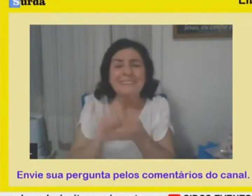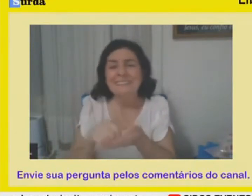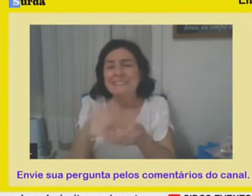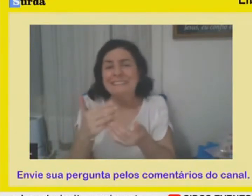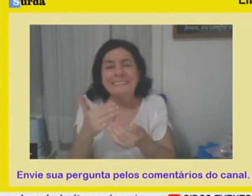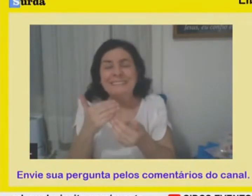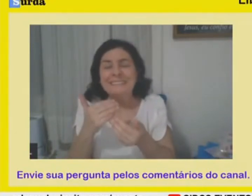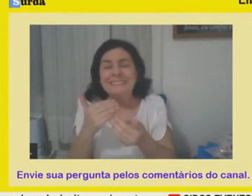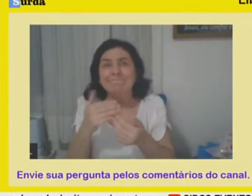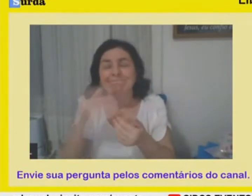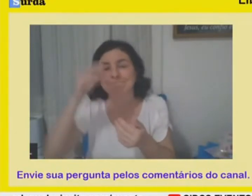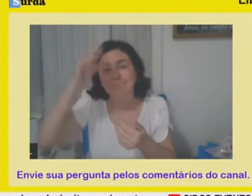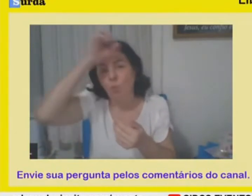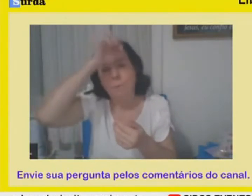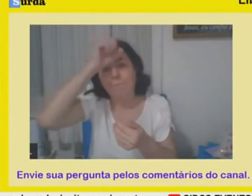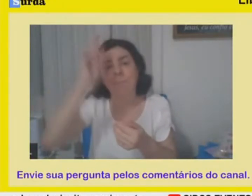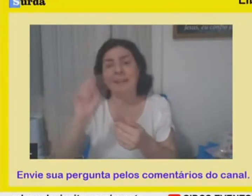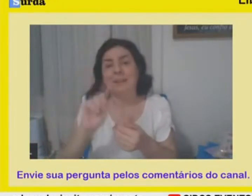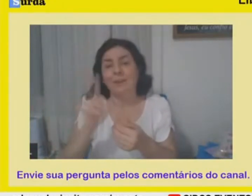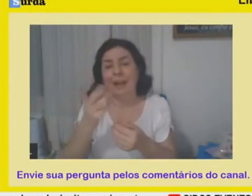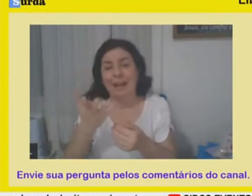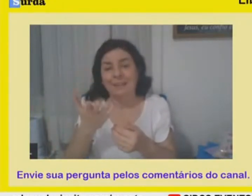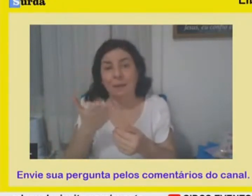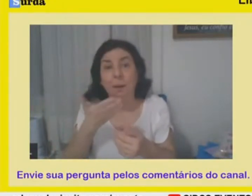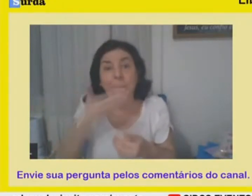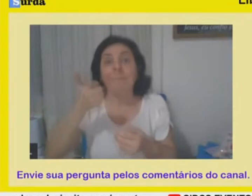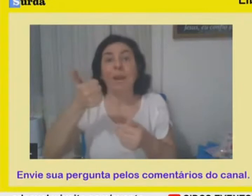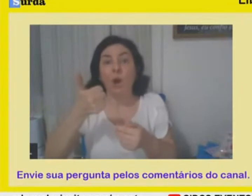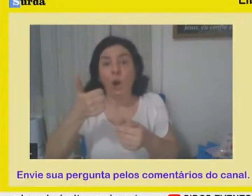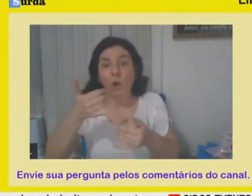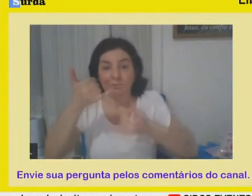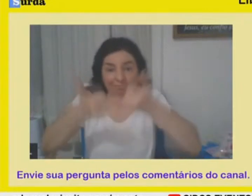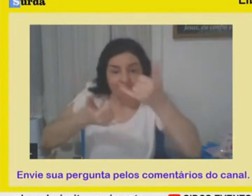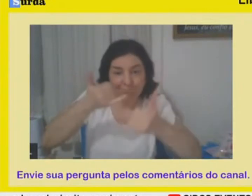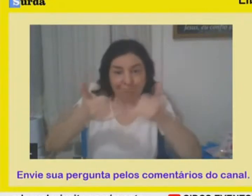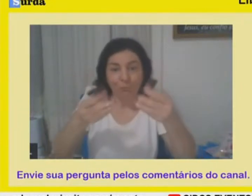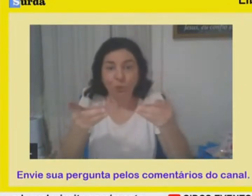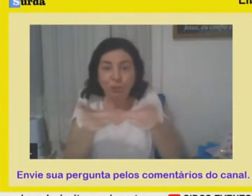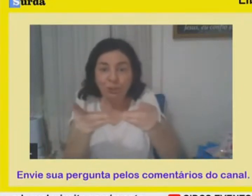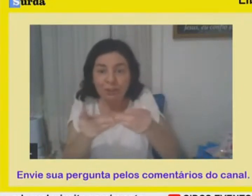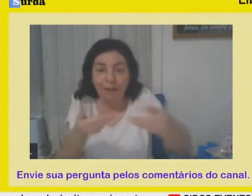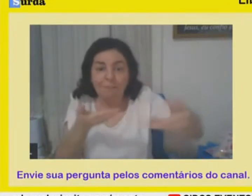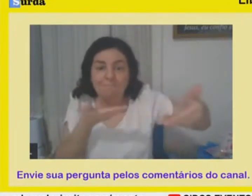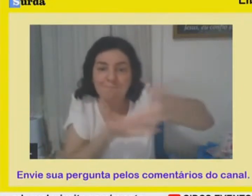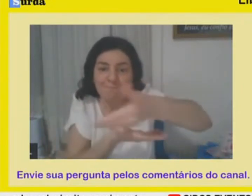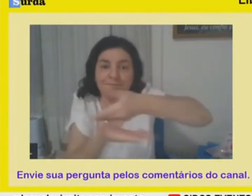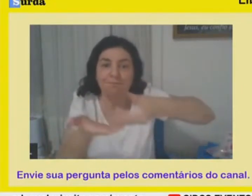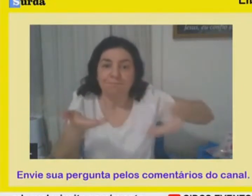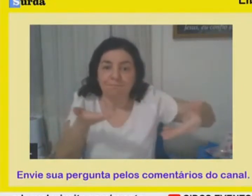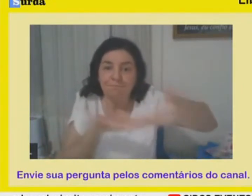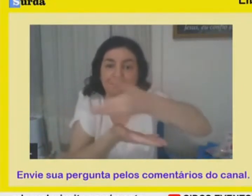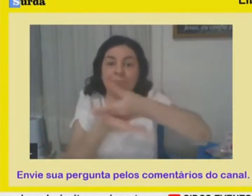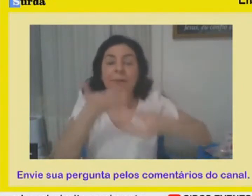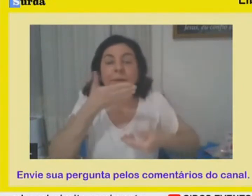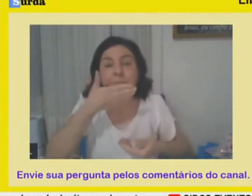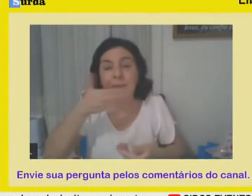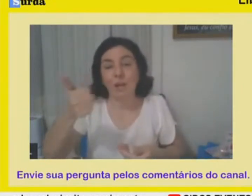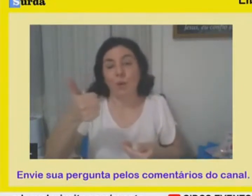Por quê? Os alunos ficam só escrevendo, escrevendo, escrevendo, copiando e não aprendem. É melhor que